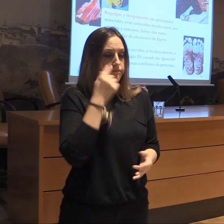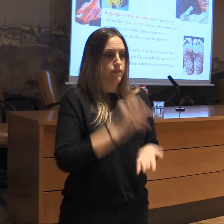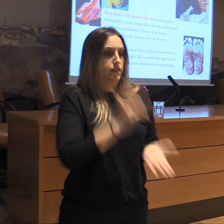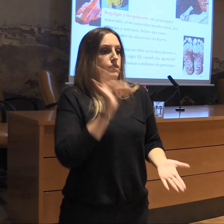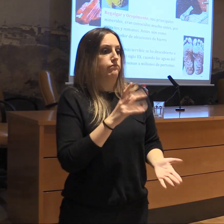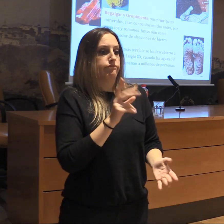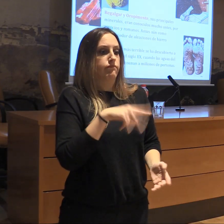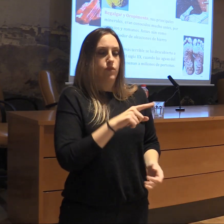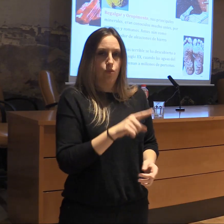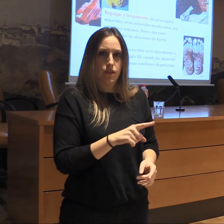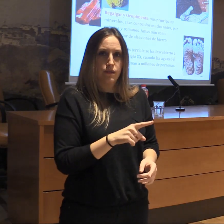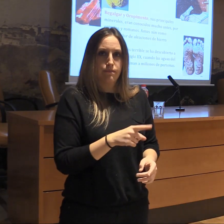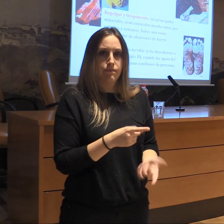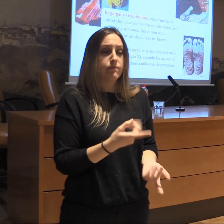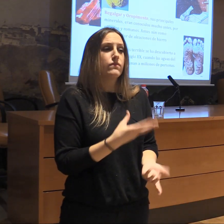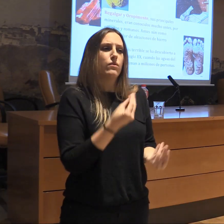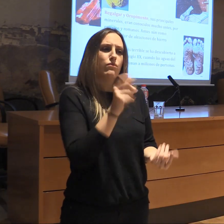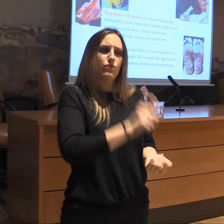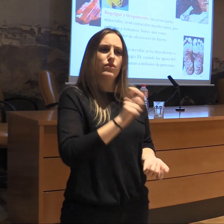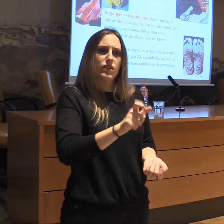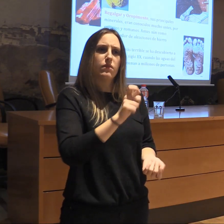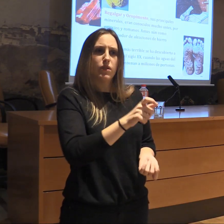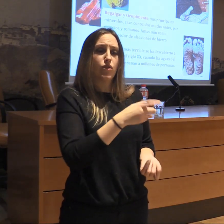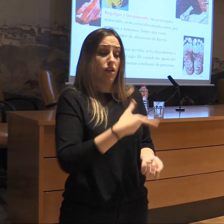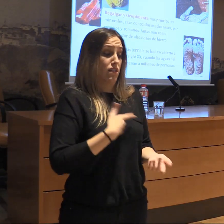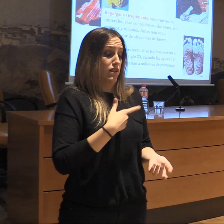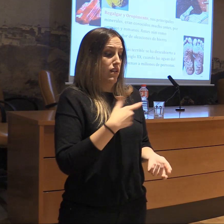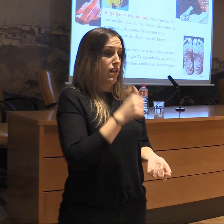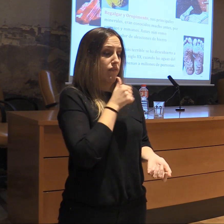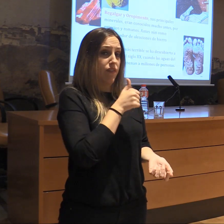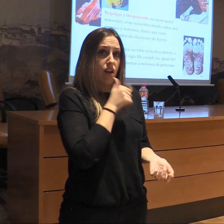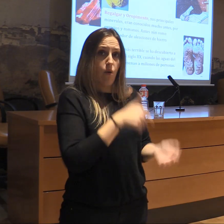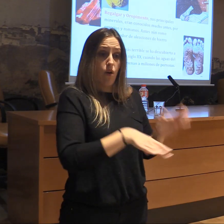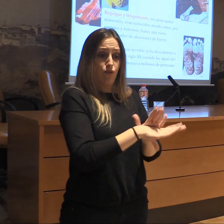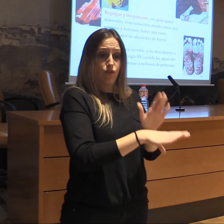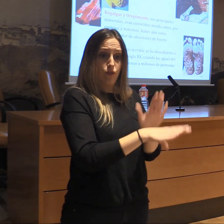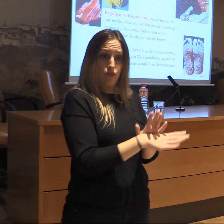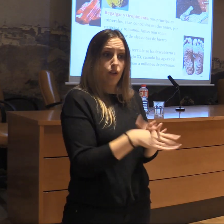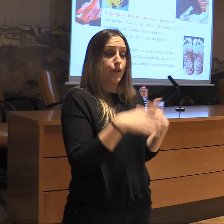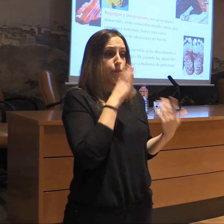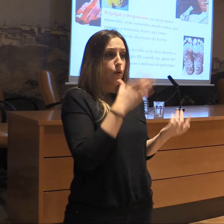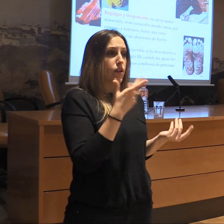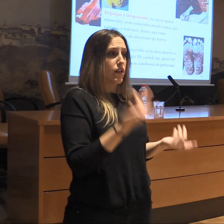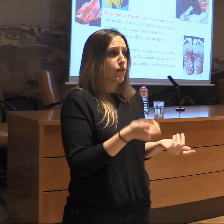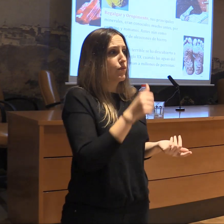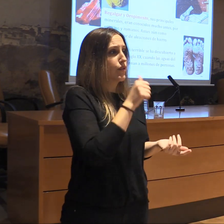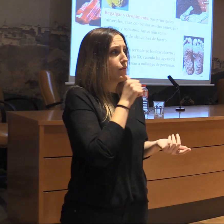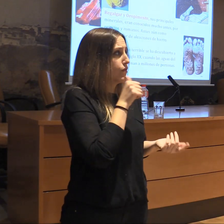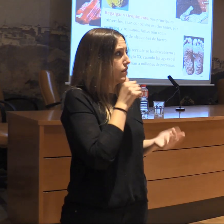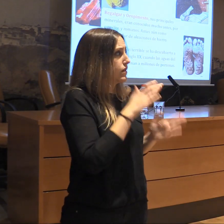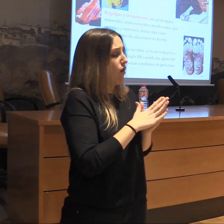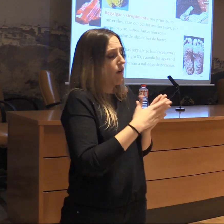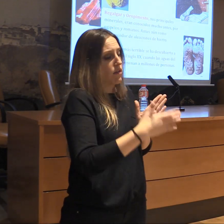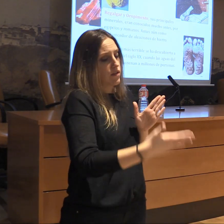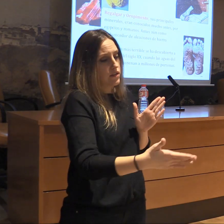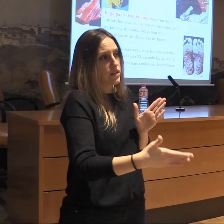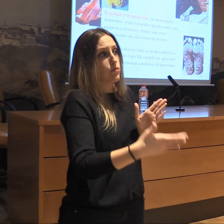muchísima gente que sigue bebiendo el agua de estos pozos porque es una muerte dilatada en el tiempo o una muerte